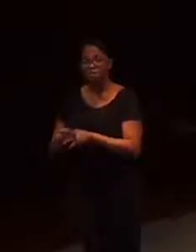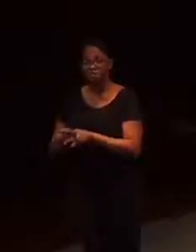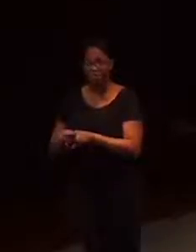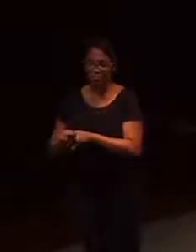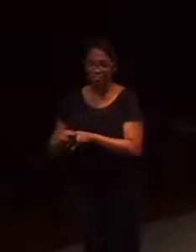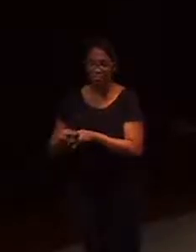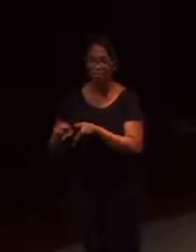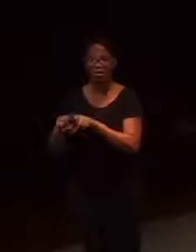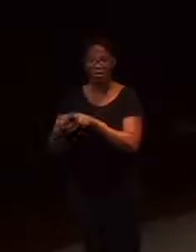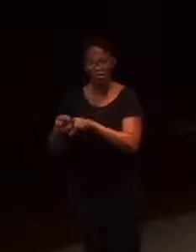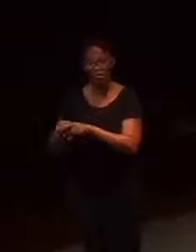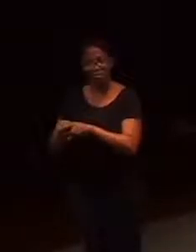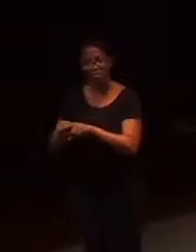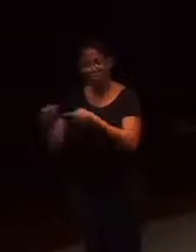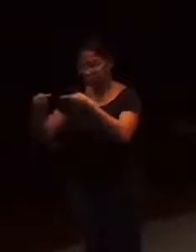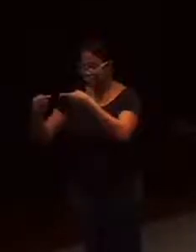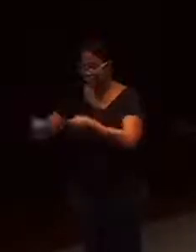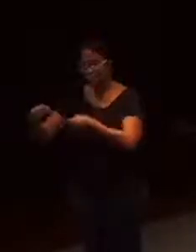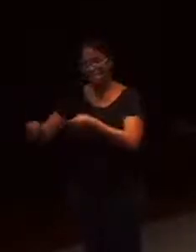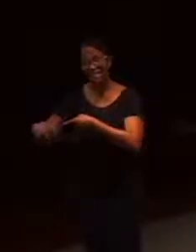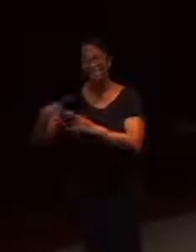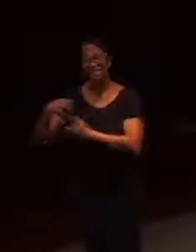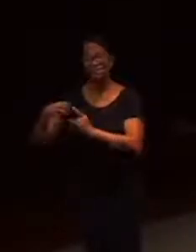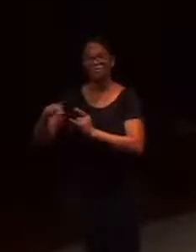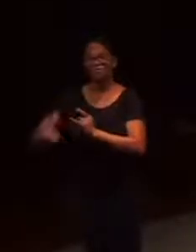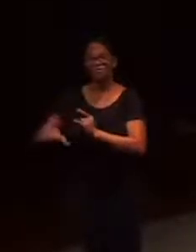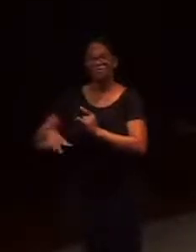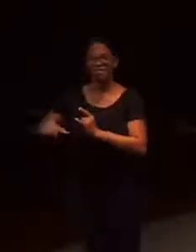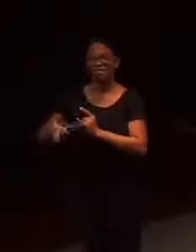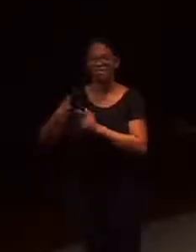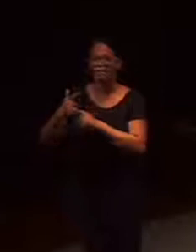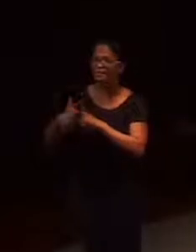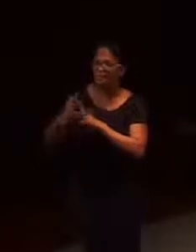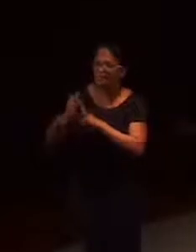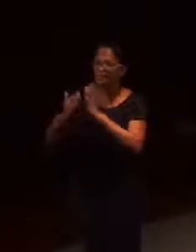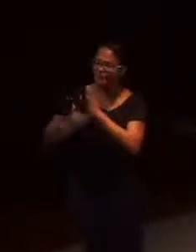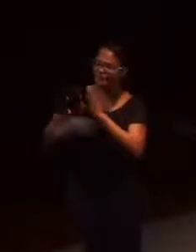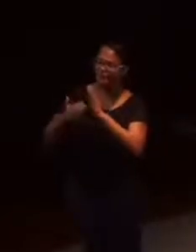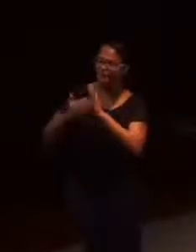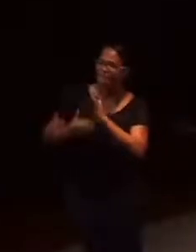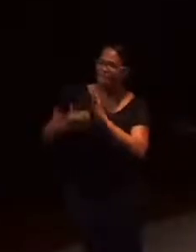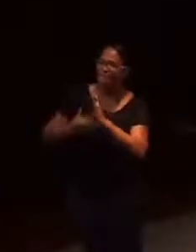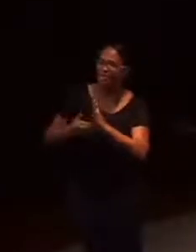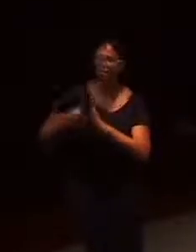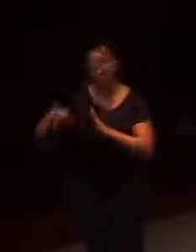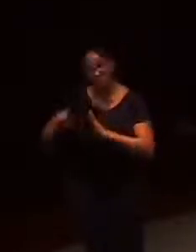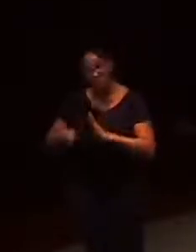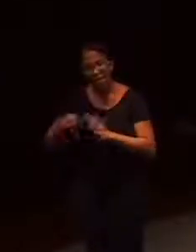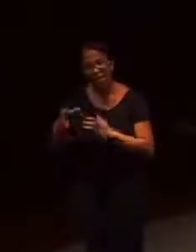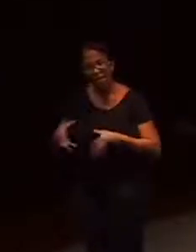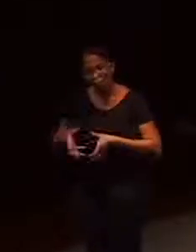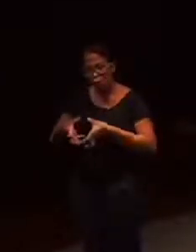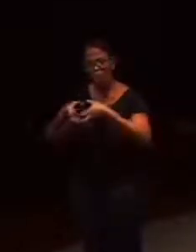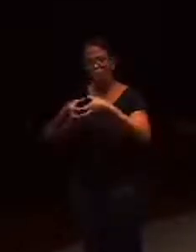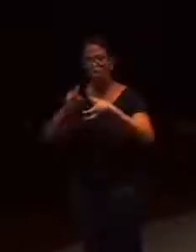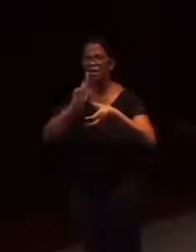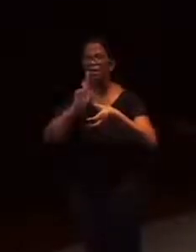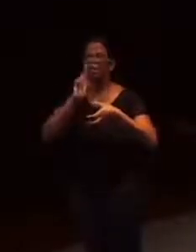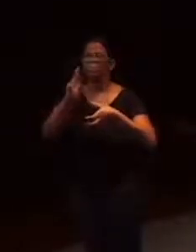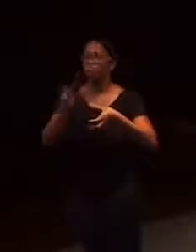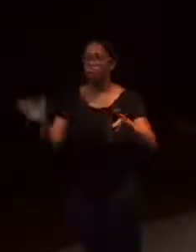enfrentarmos dentro da Fiocruz essas questões. Então, esse comitê aqui, ele vem nesse sentido, de dar